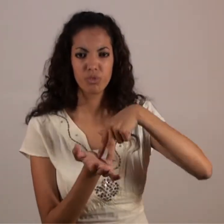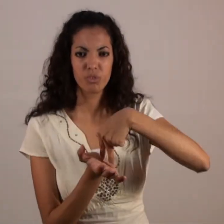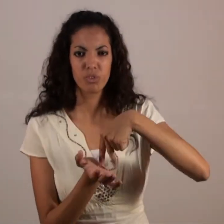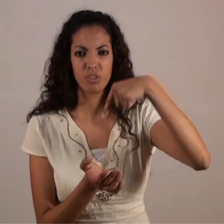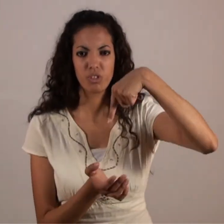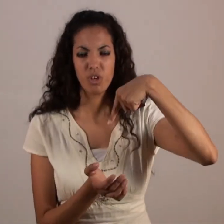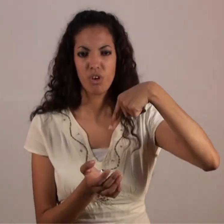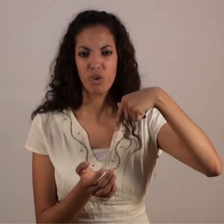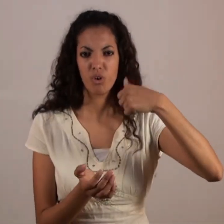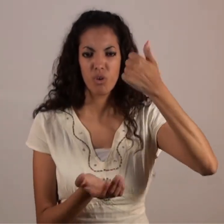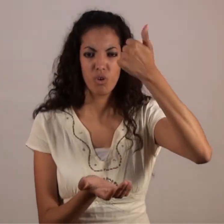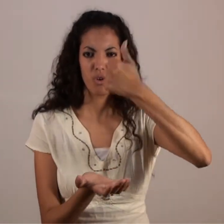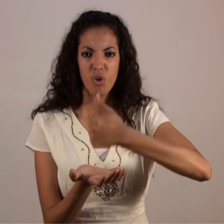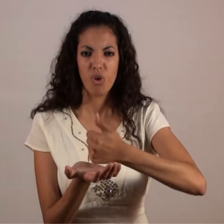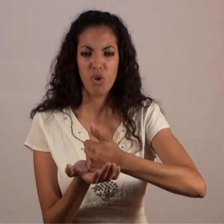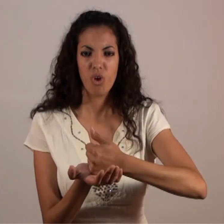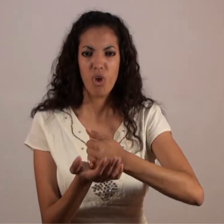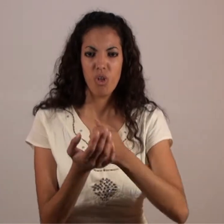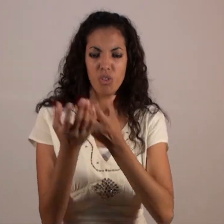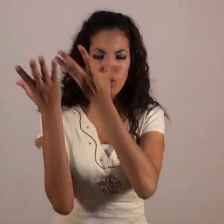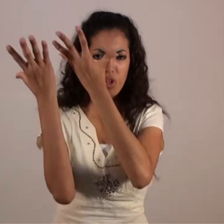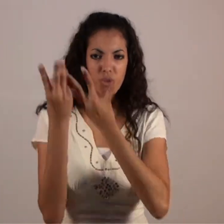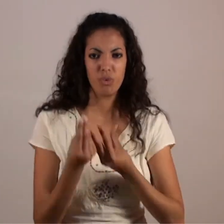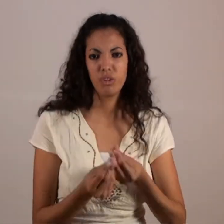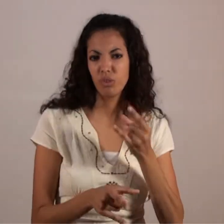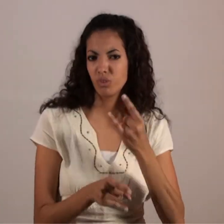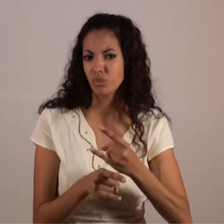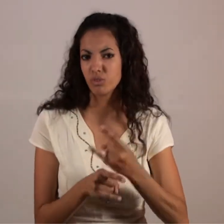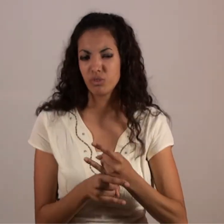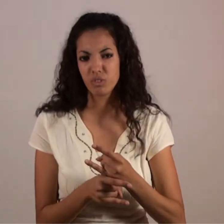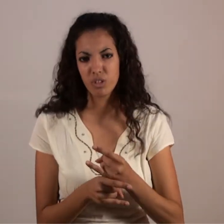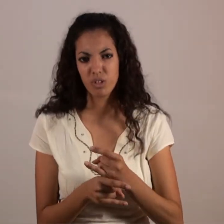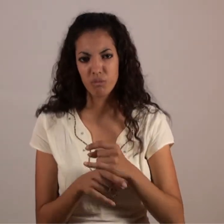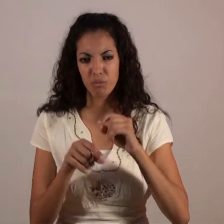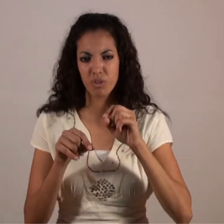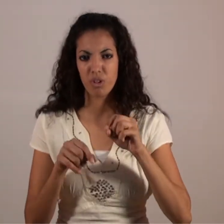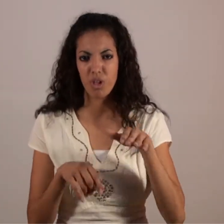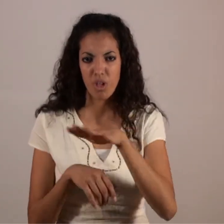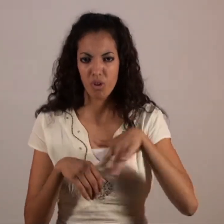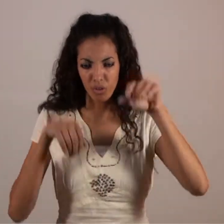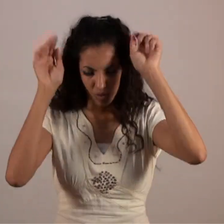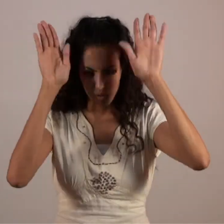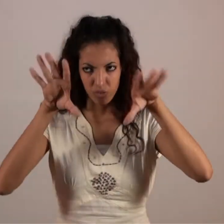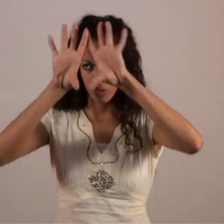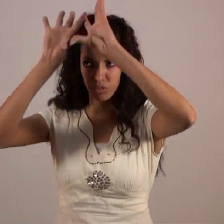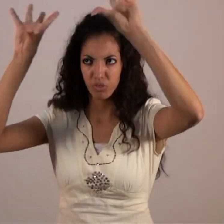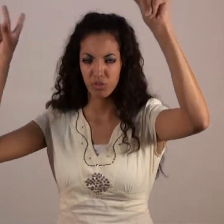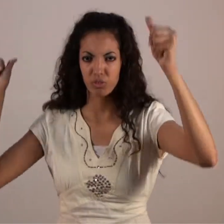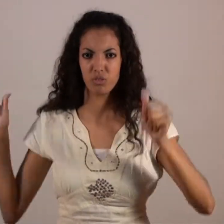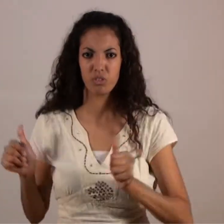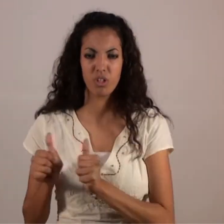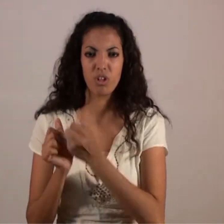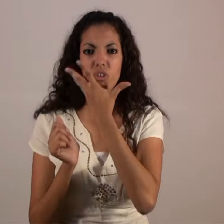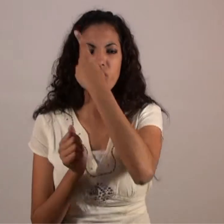ahora intercediendo continuamente por nosotros en el santuario celestial a la diestra de Dios. Versículo 34.